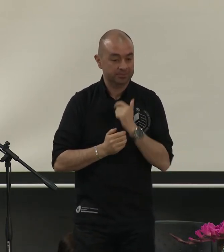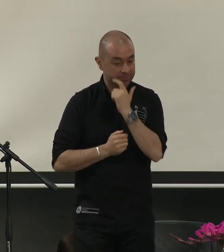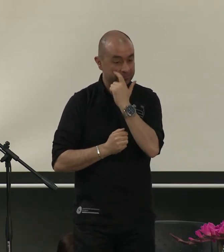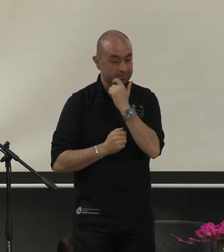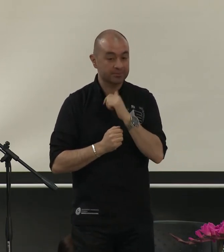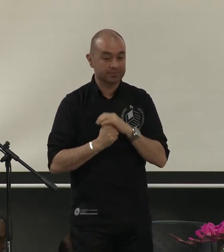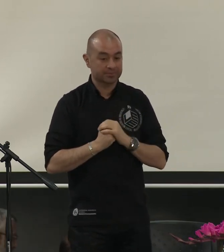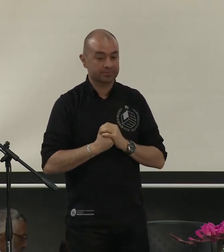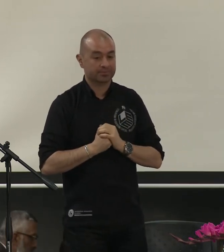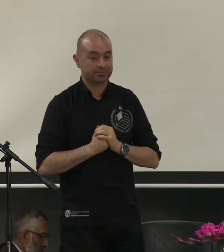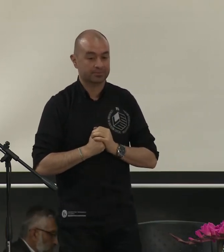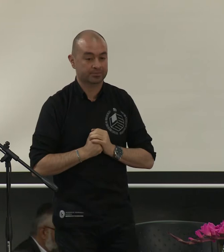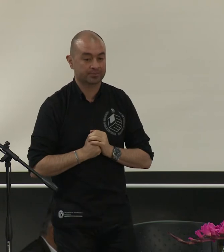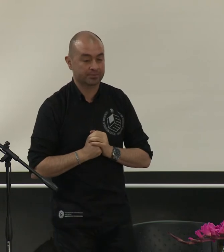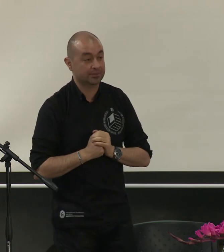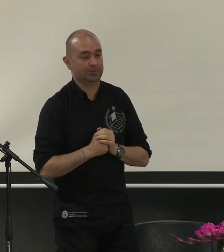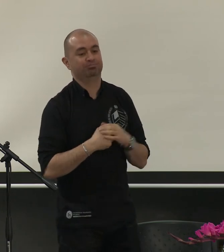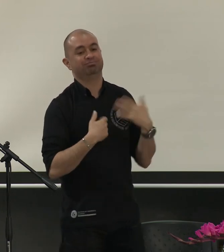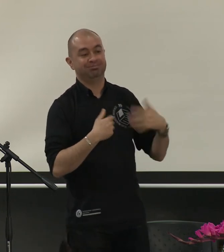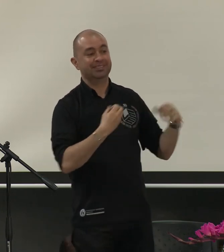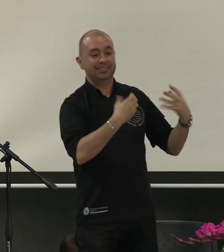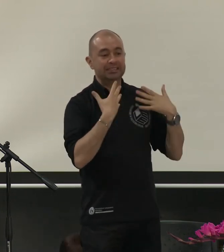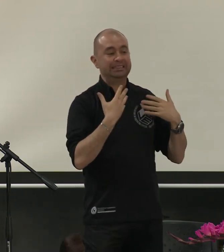luz en mi transformación